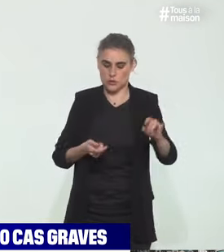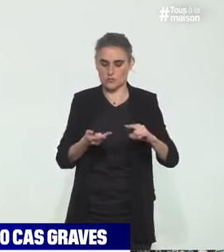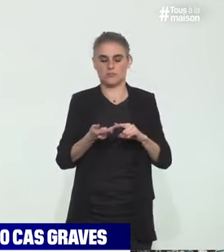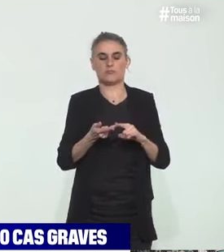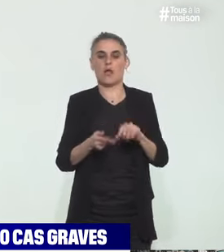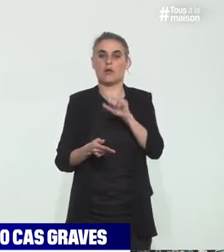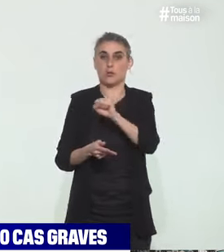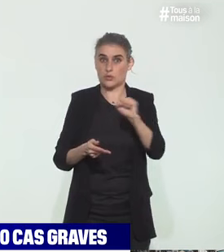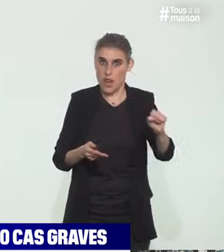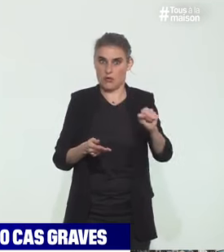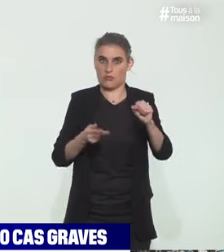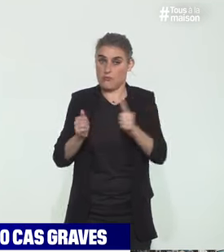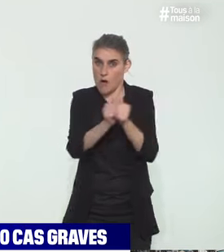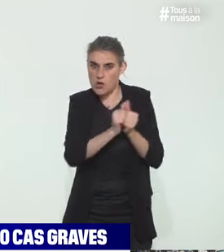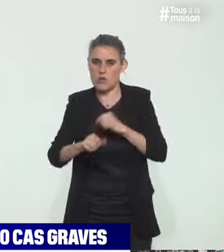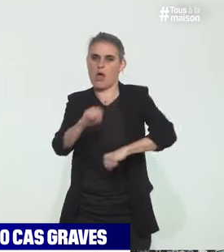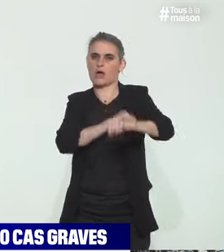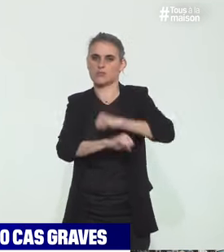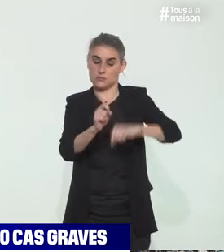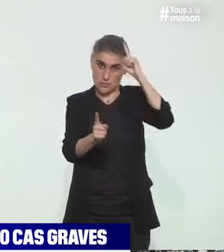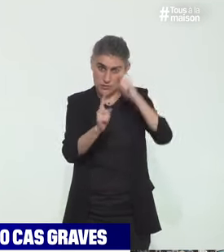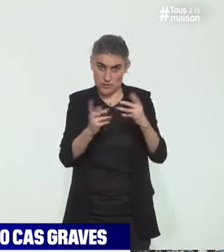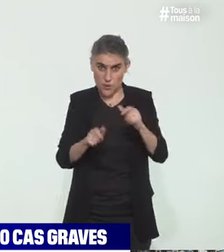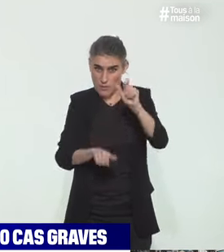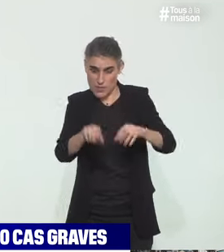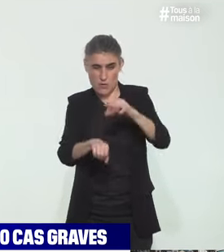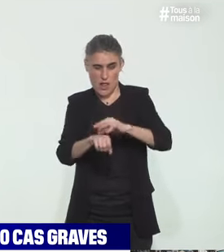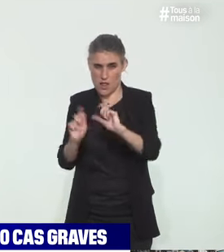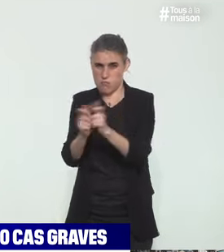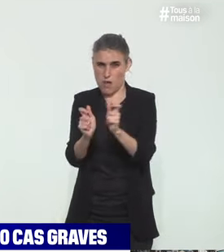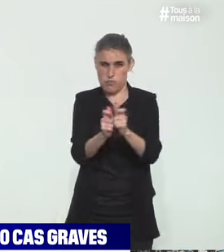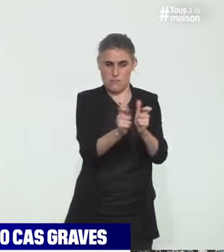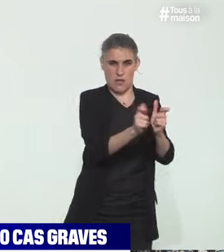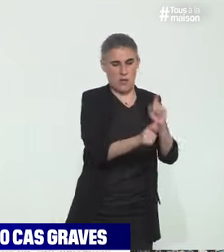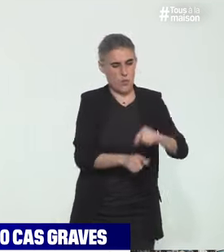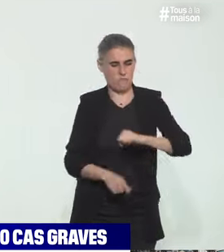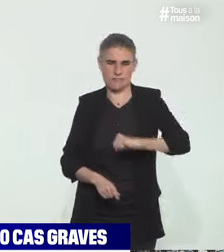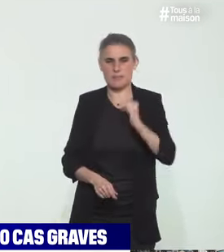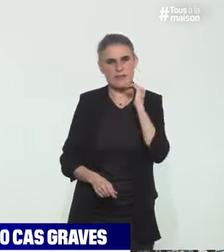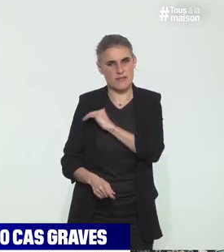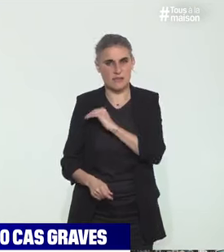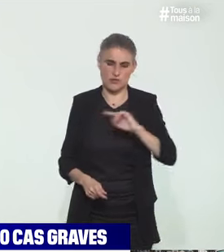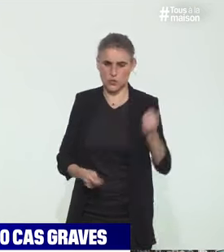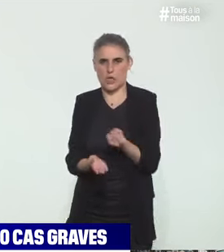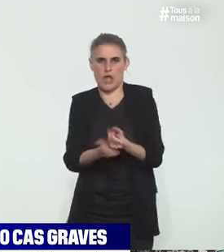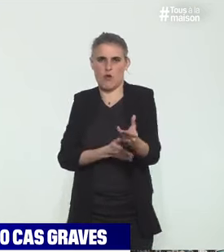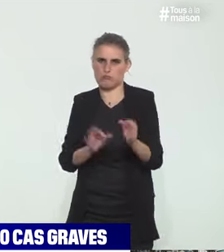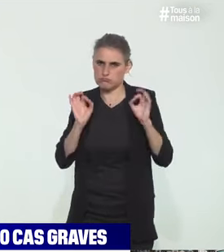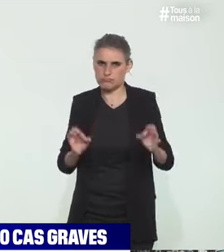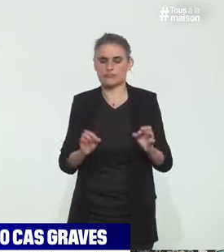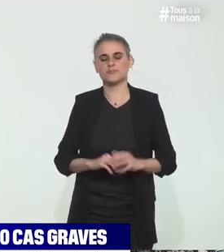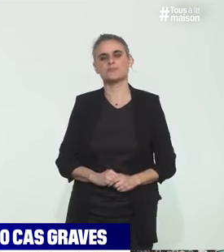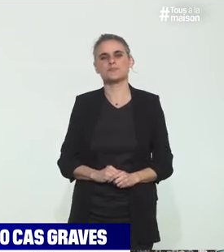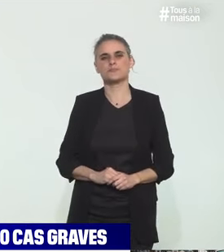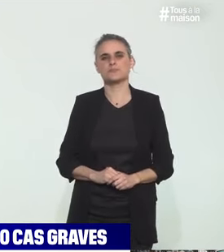pouvoir répondre aux enjeux qui sont de détecter tous les cas, de détecter tous les contacts très rapidement et que tout le monde ait cette information le plus vite